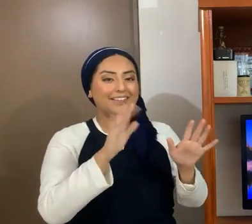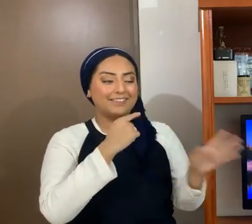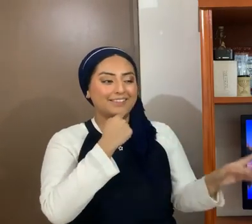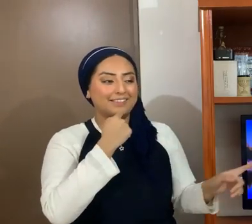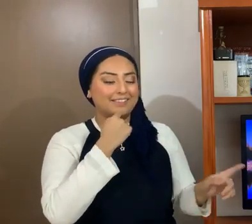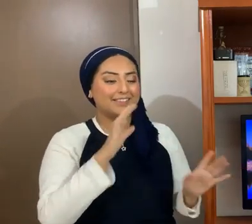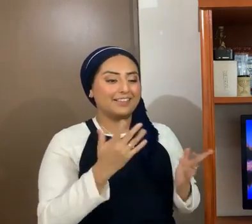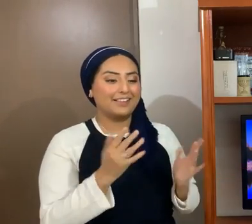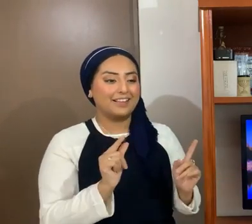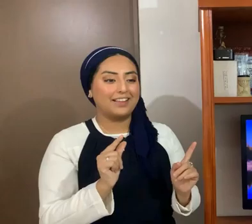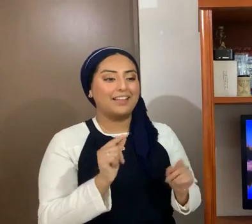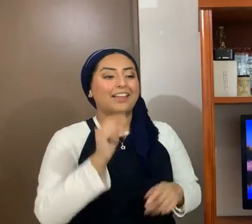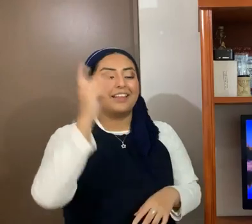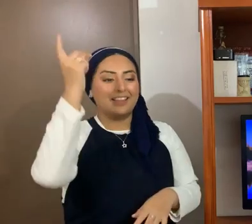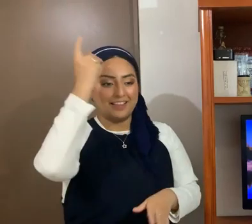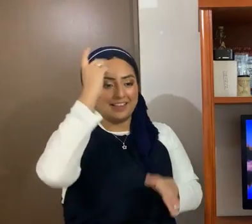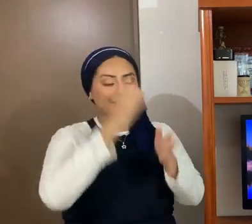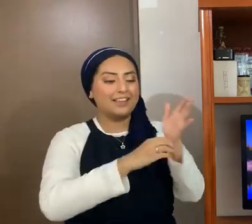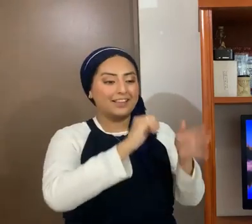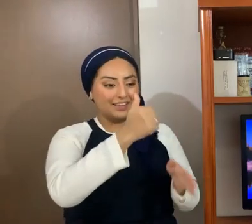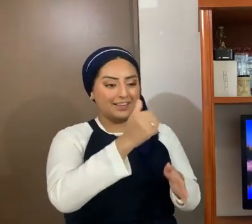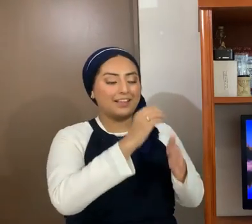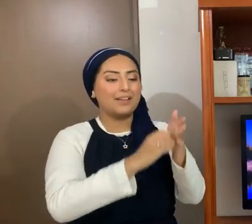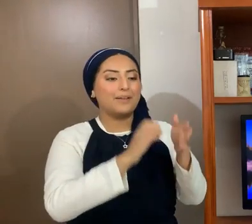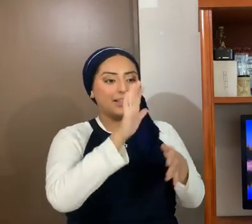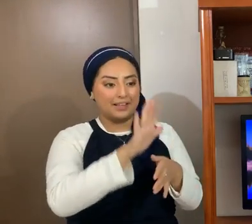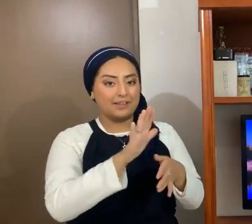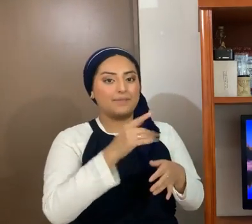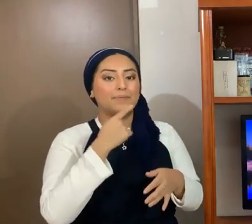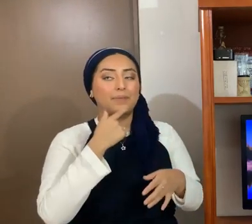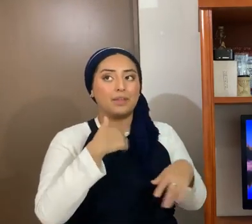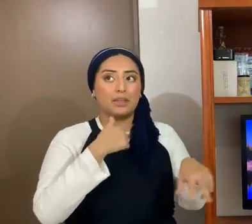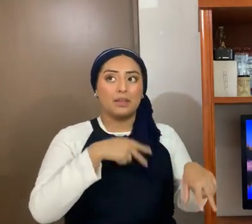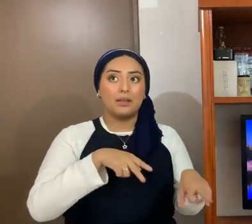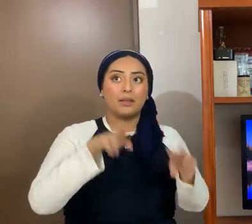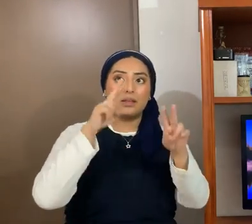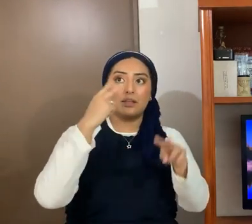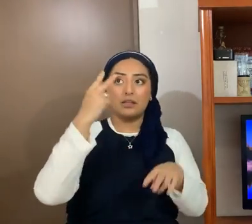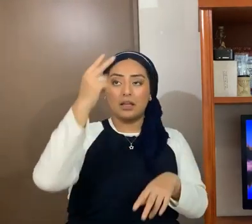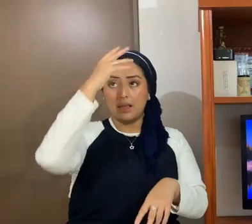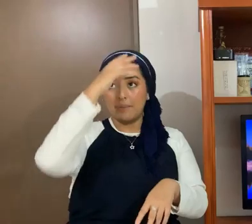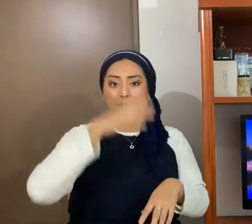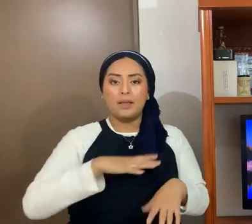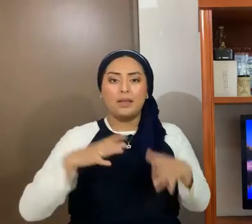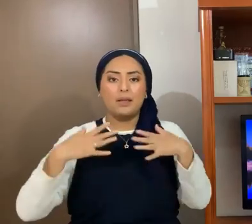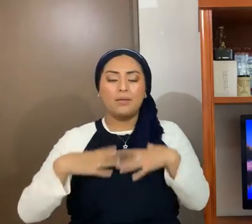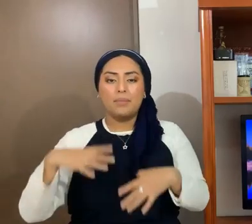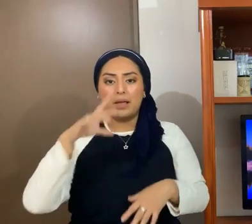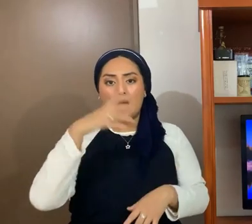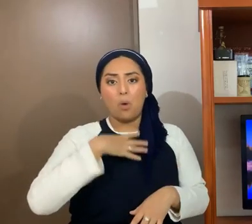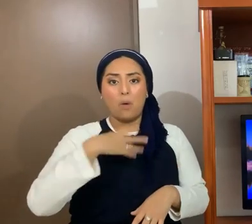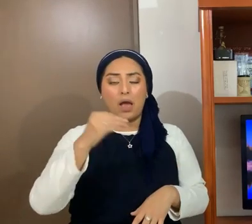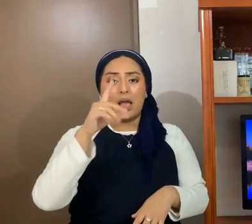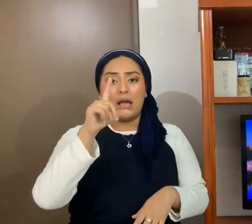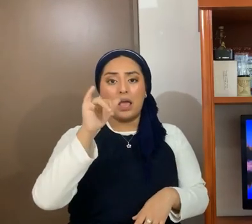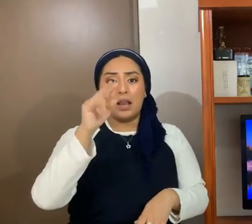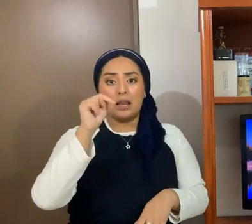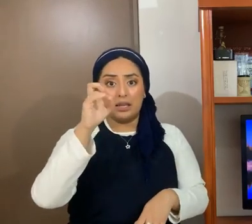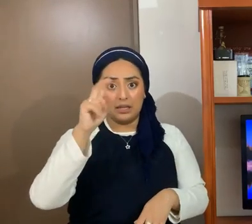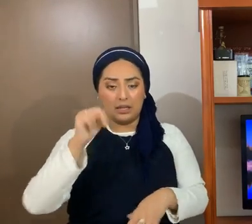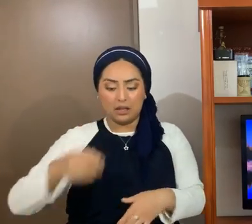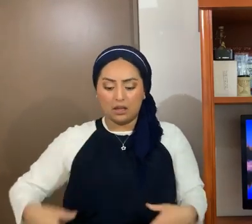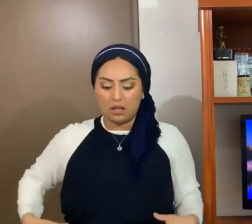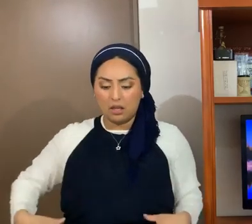Daniel 10, versos 5 y 6. Dice: y alcé mis ojos y miré aquí un varón vestido de lino, y ceñido sus lomos con oro